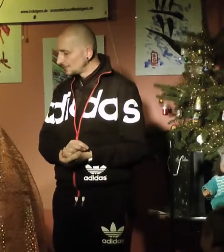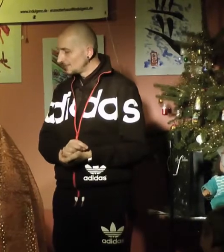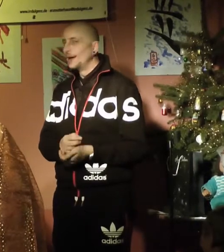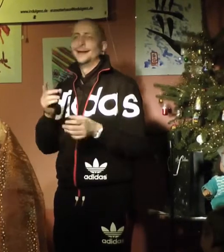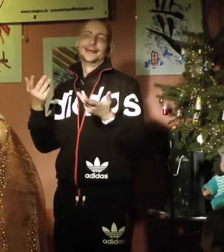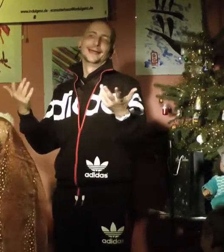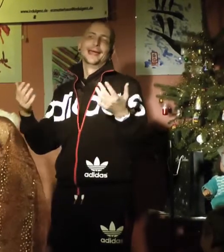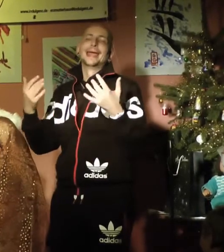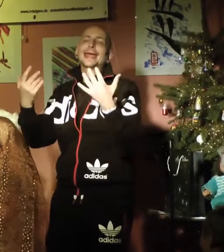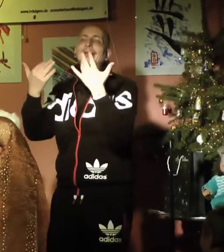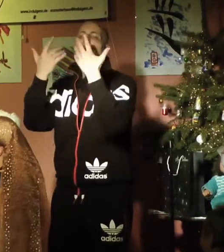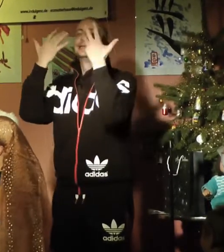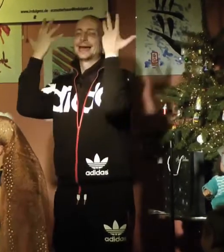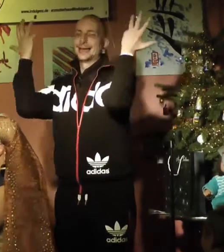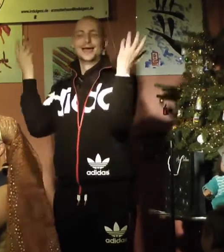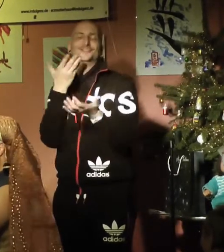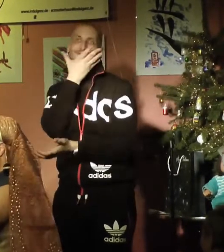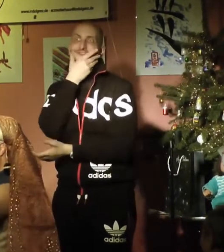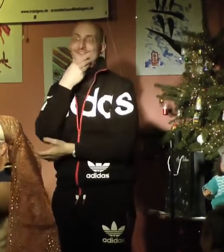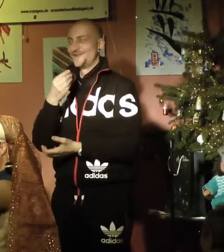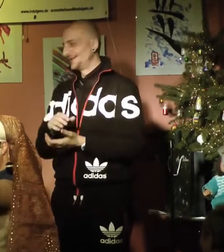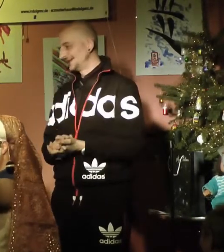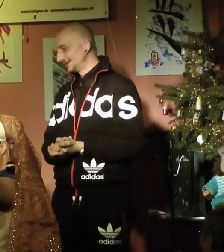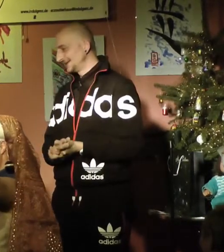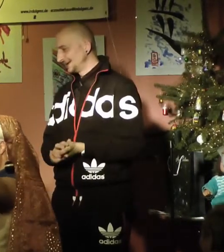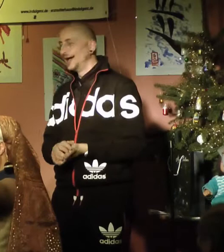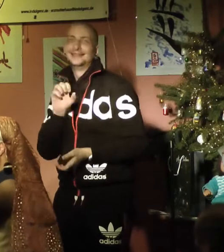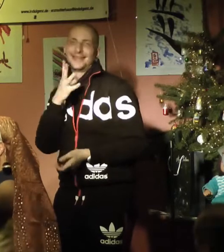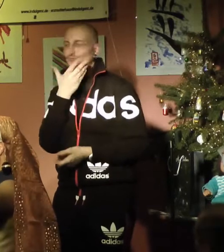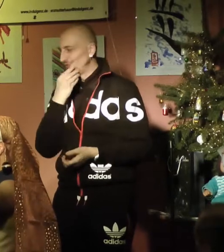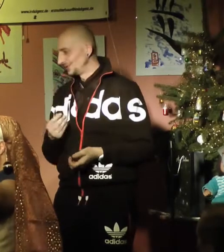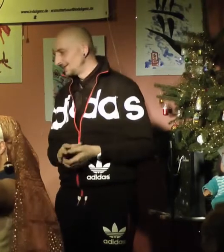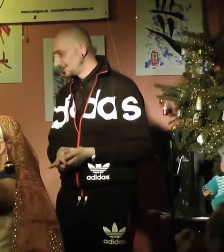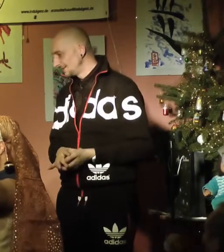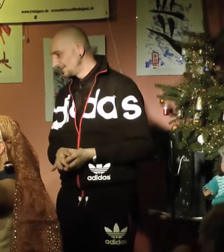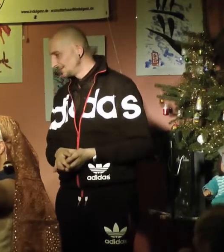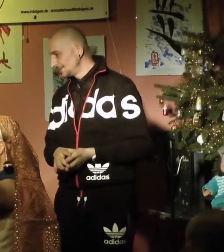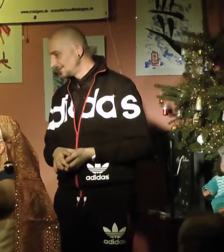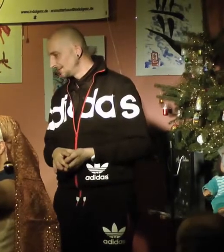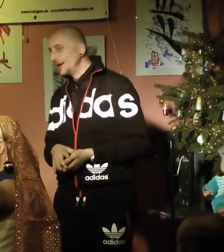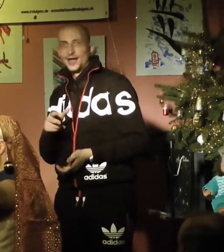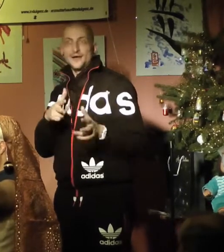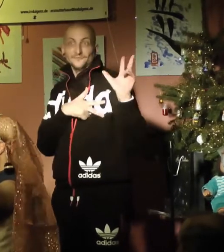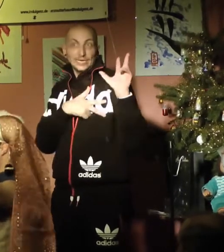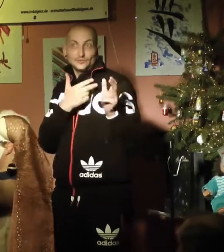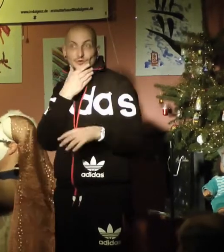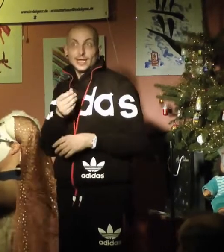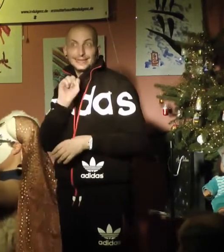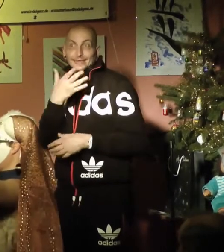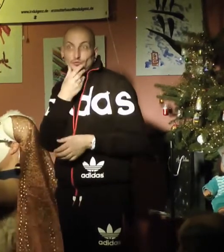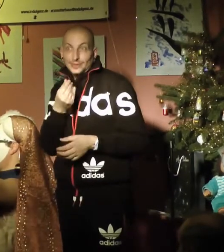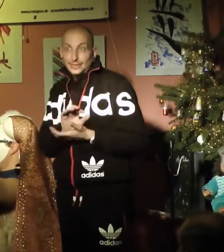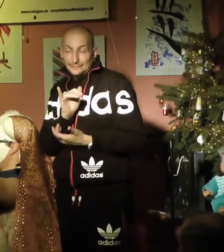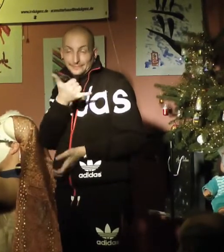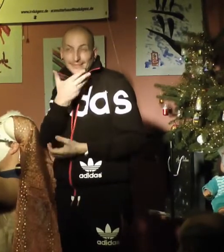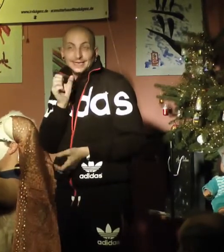Glitter, das ist sehr schön, ach, das ist aber schöner Glitter. Oh, das ist aber sehr schön. Das ist wirklich sehr schön. Guck mal, dann können wir die